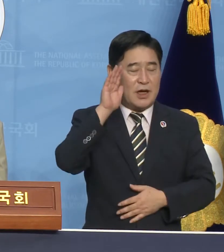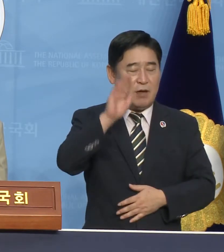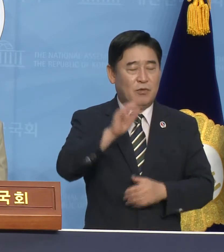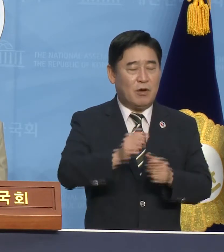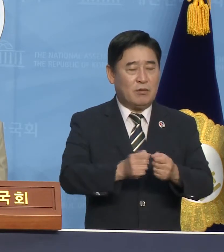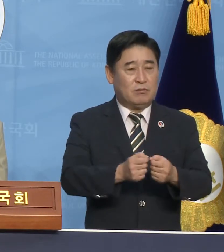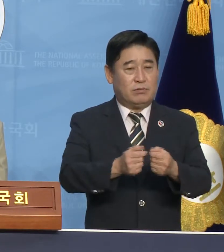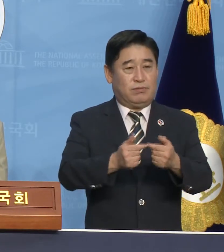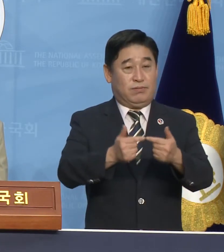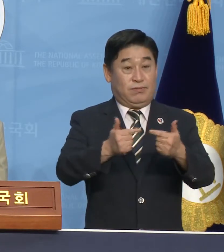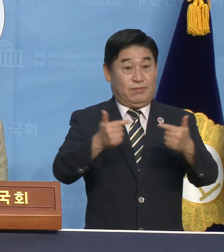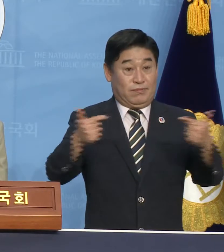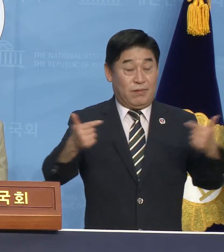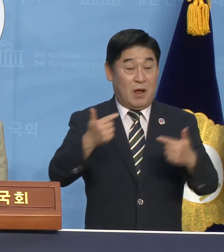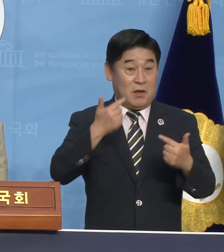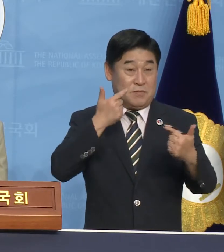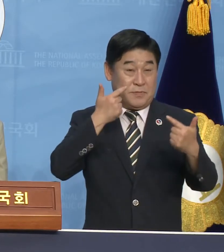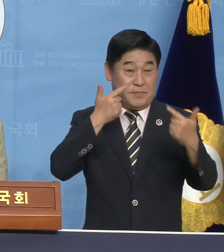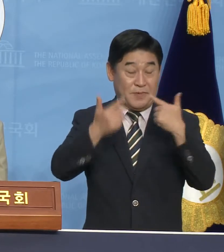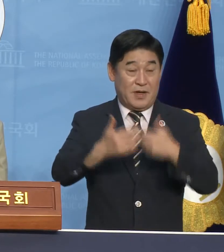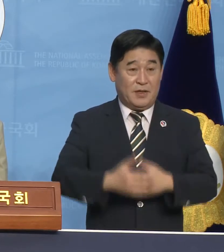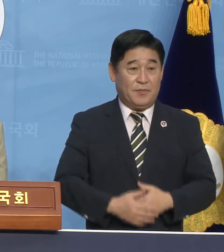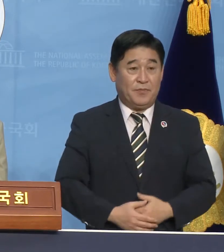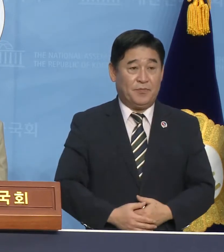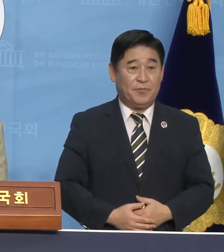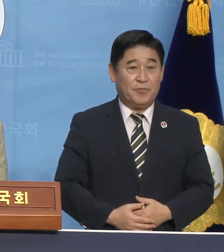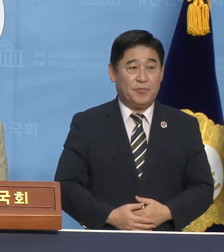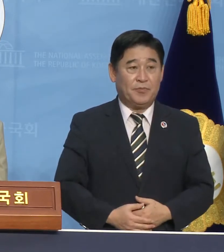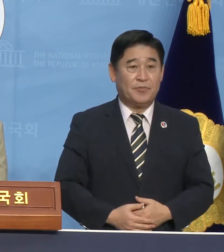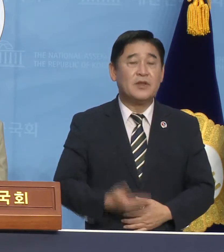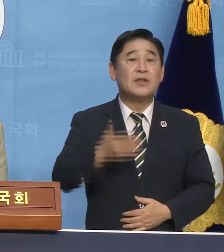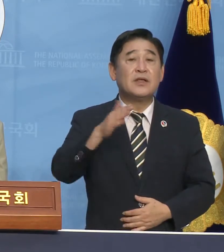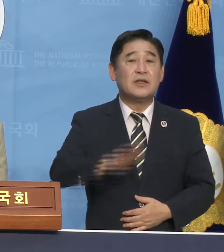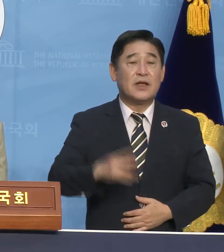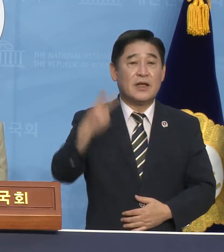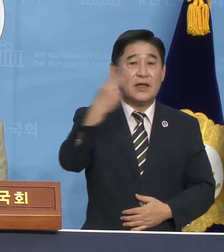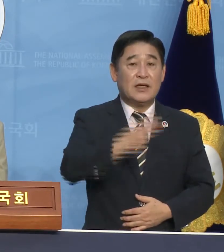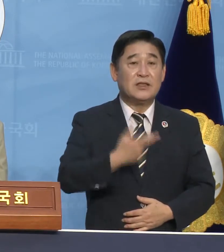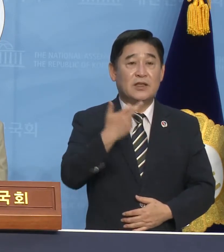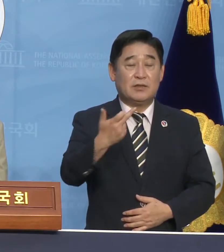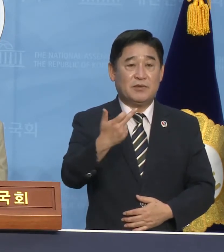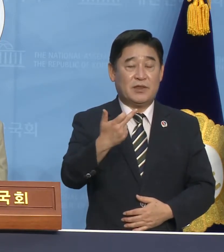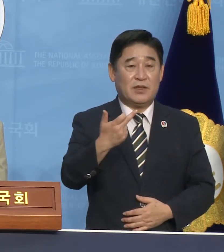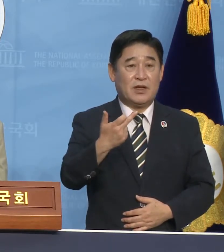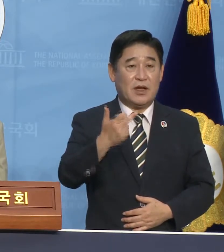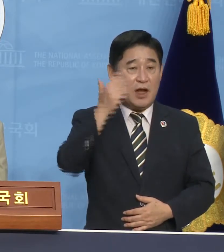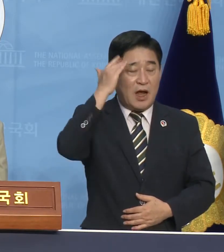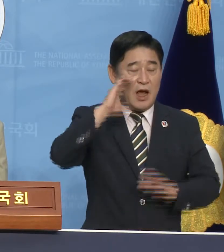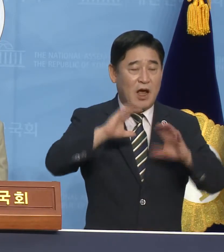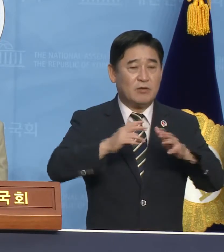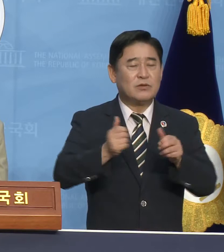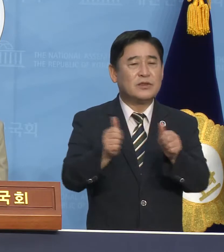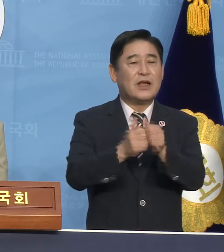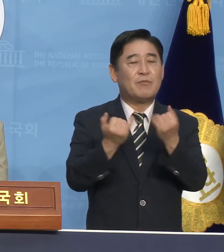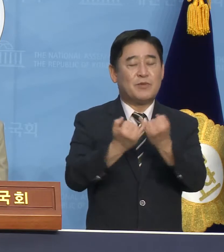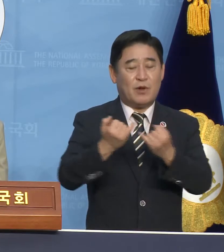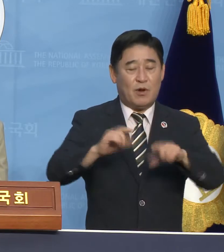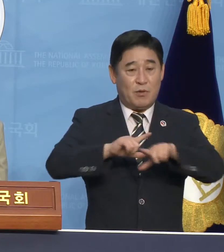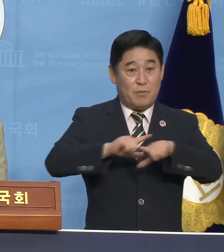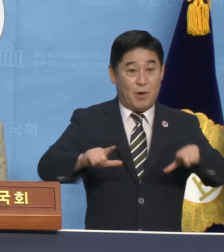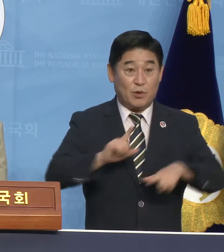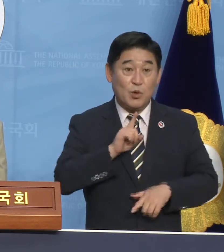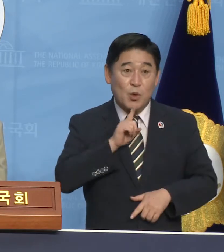숫자는 앞으로 점점 더 커질 것이 분명합니다. 그러나 2017년에 나온 한국의 성평등 보고서에